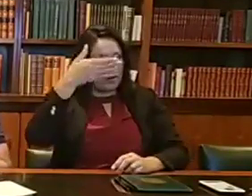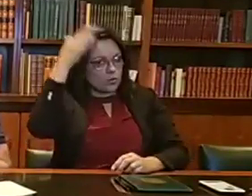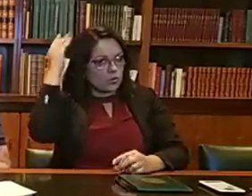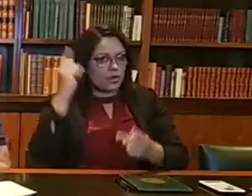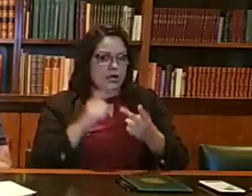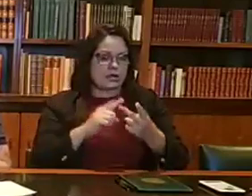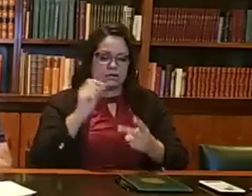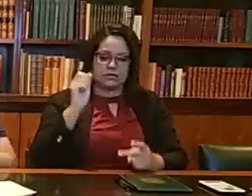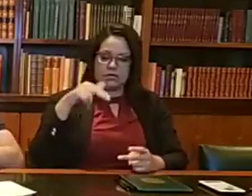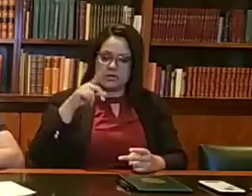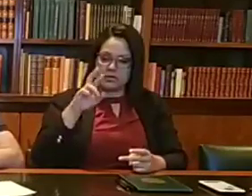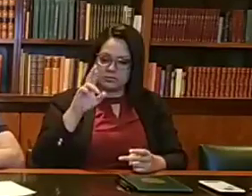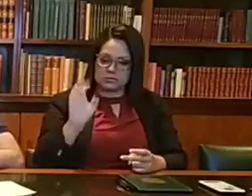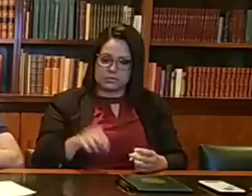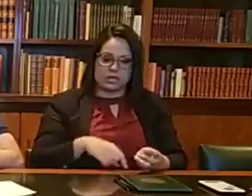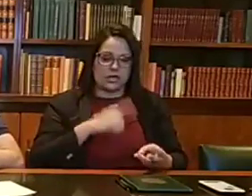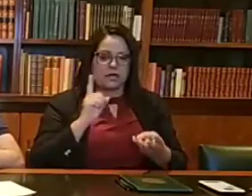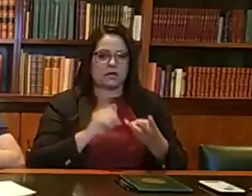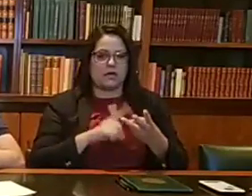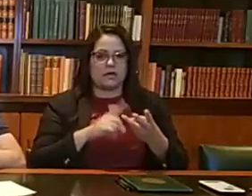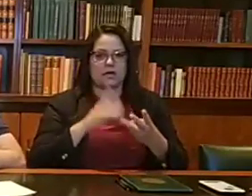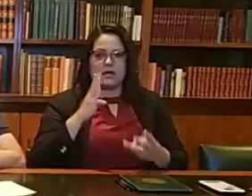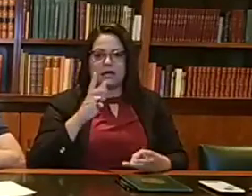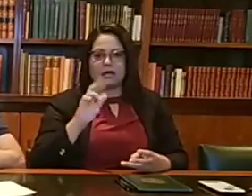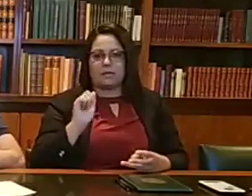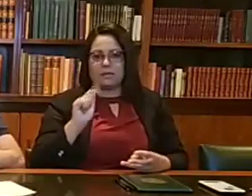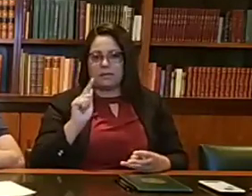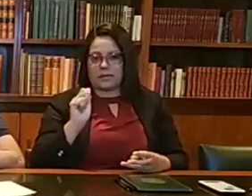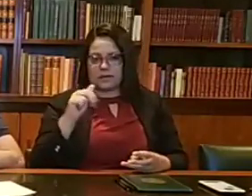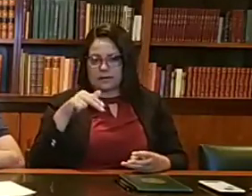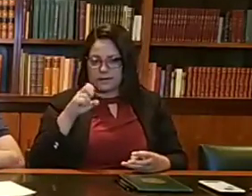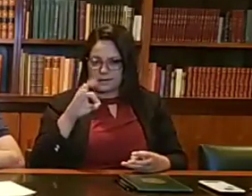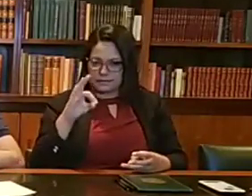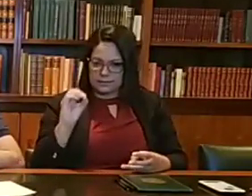o André, estava ali o Braga Neto